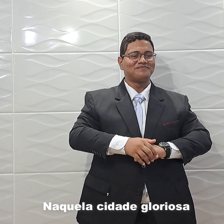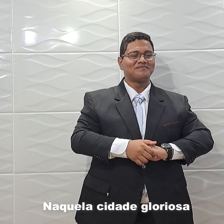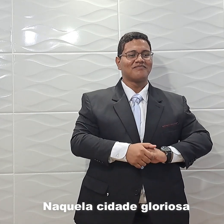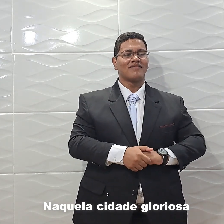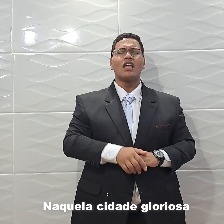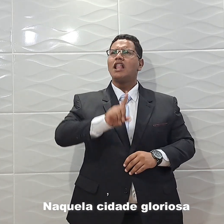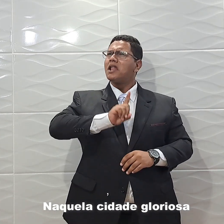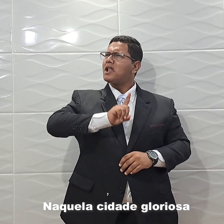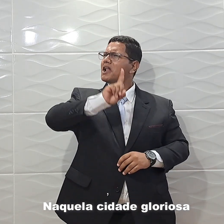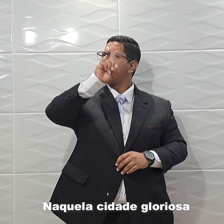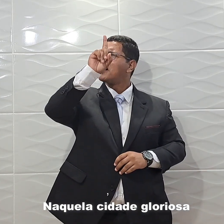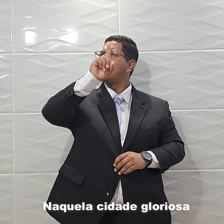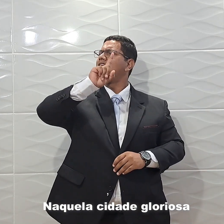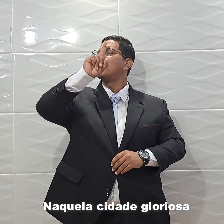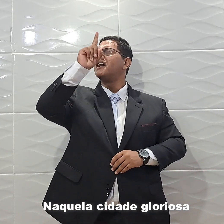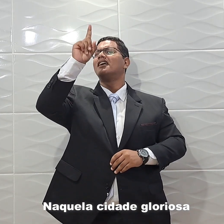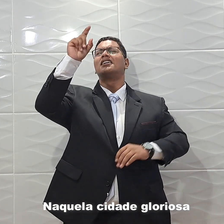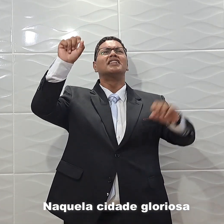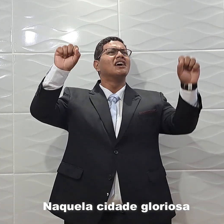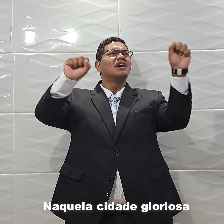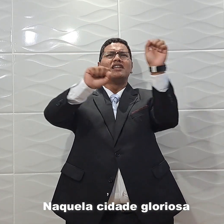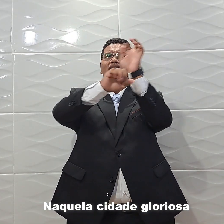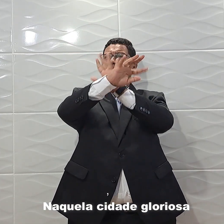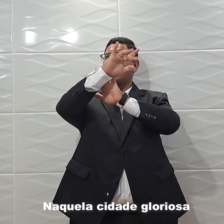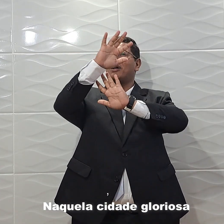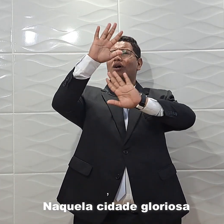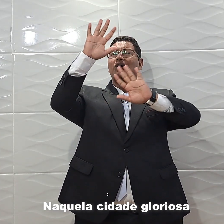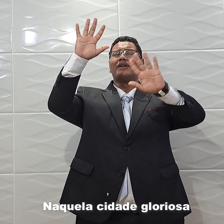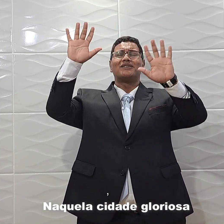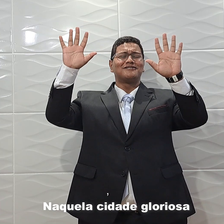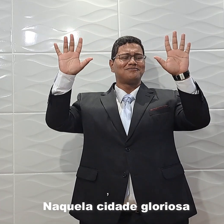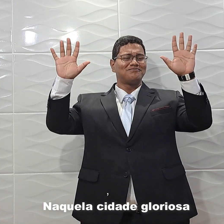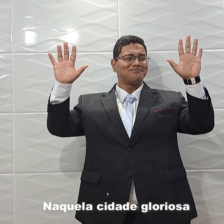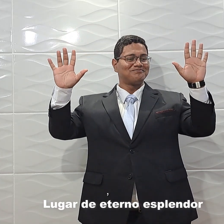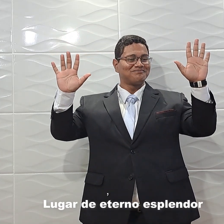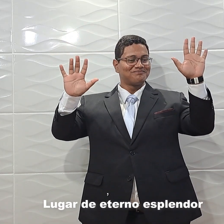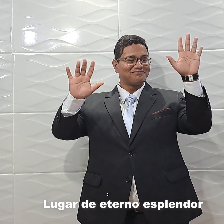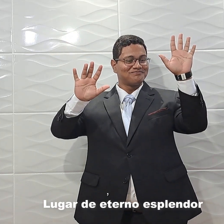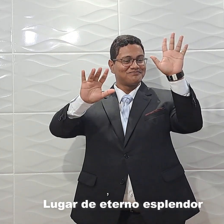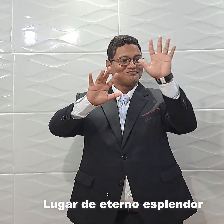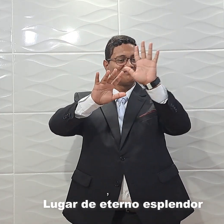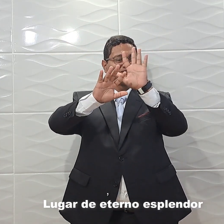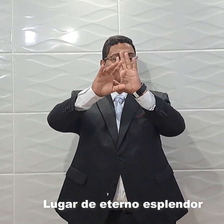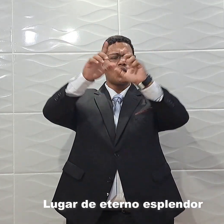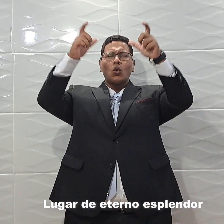Naquela cidade gloriosa Lugar de